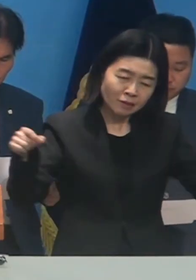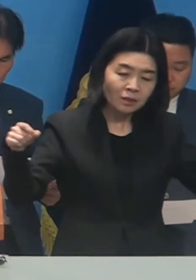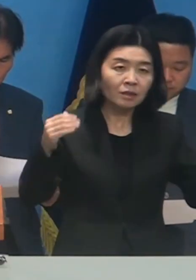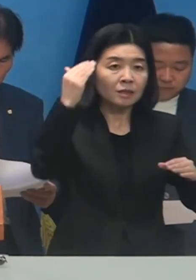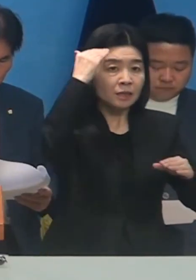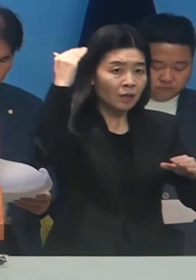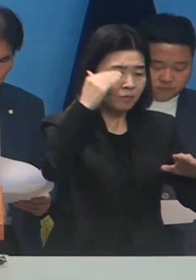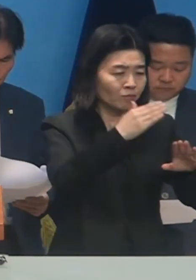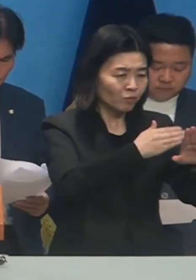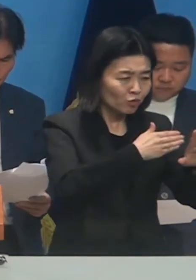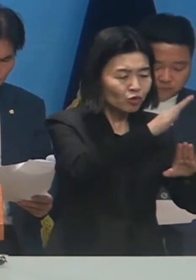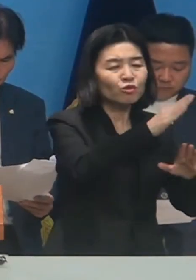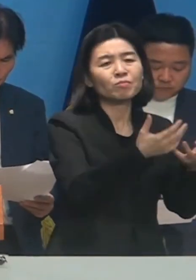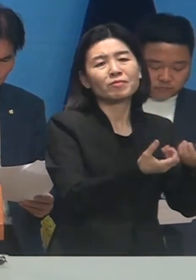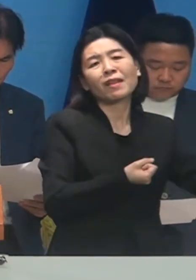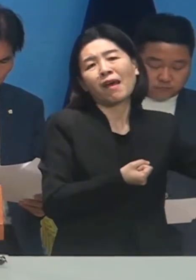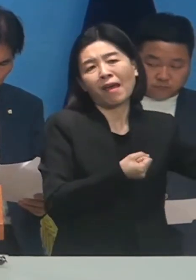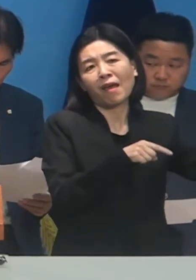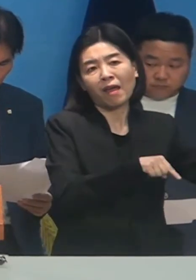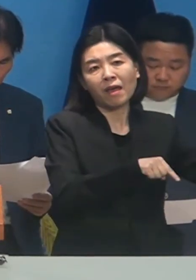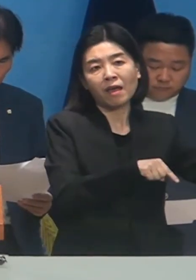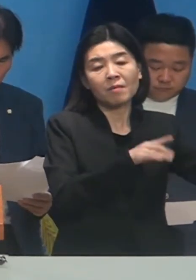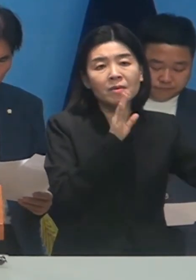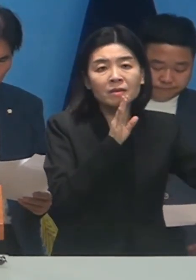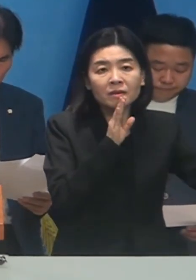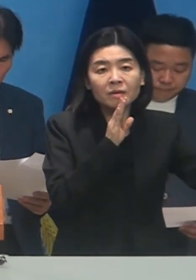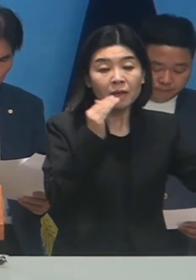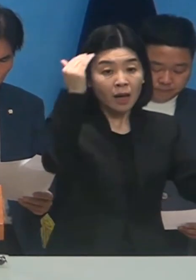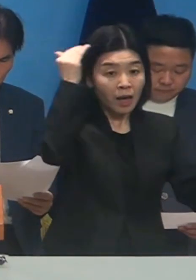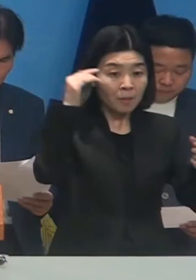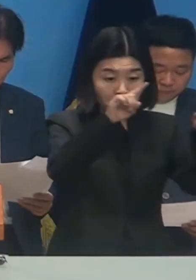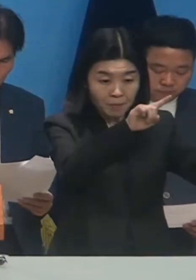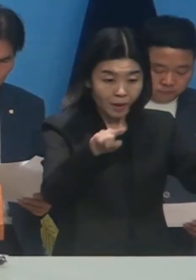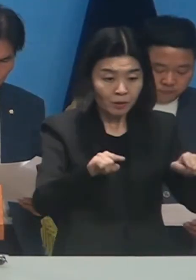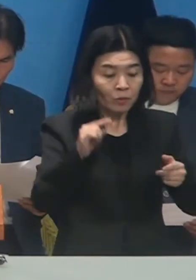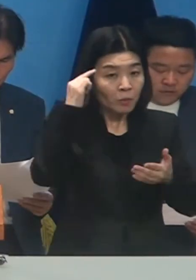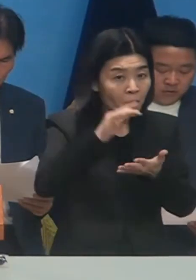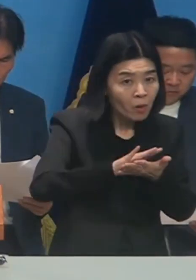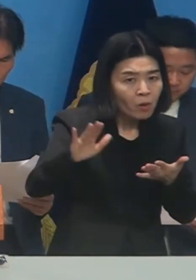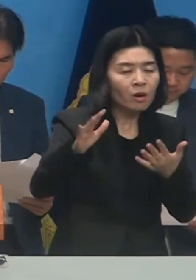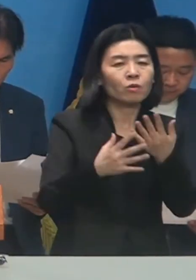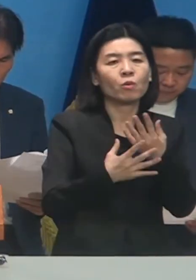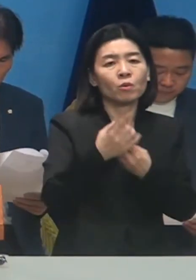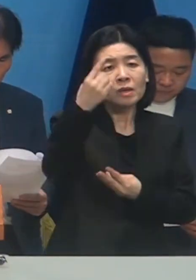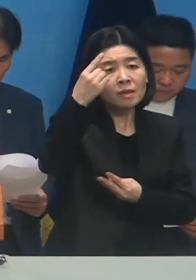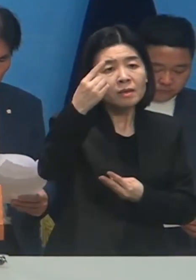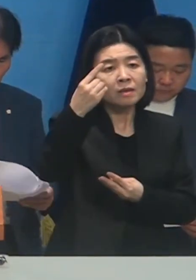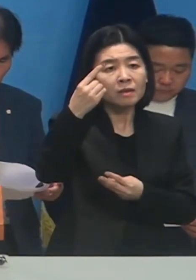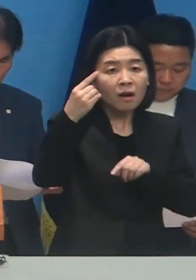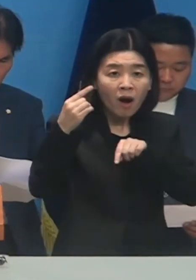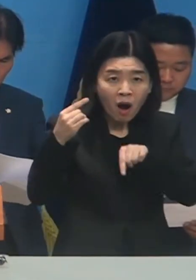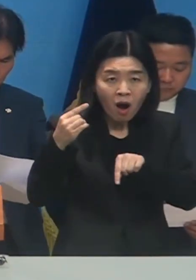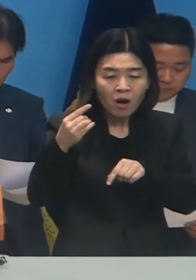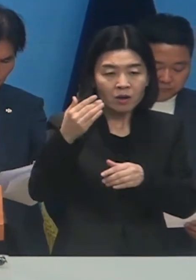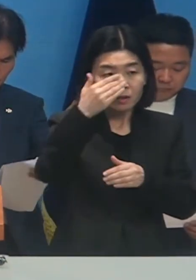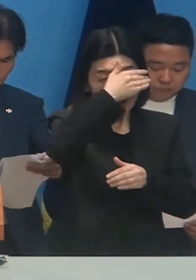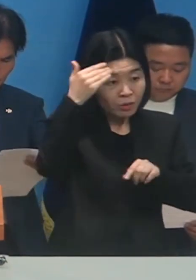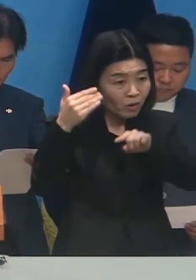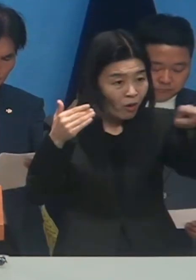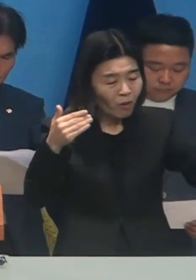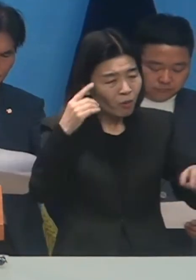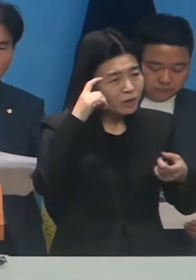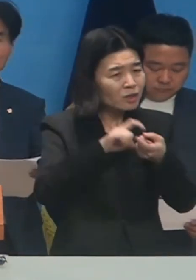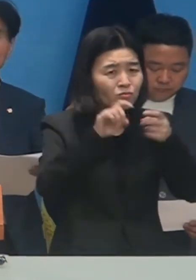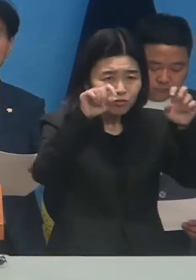분단된 현실이지만 한반도 평화와 통일은 청년들에게 무관심해야 할 문제가